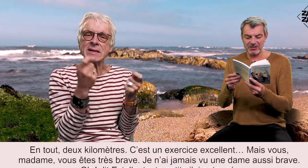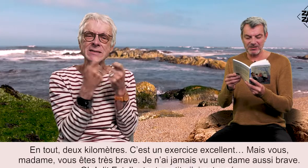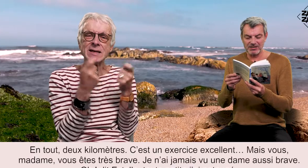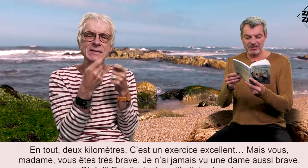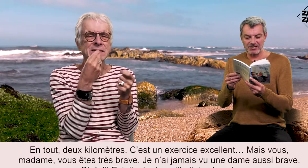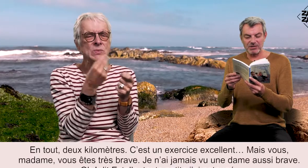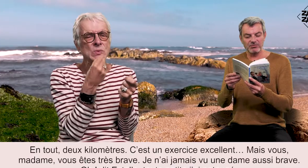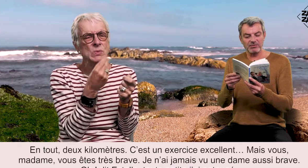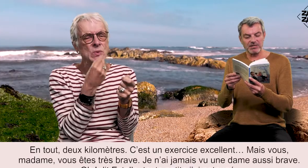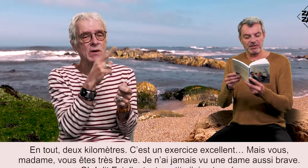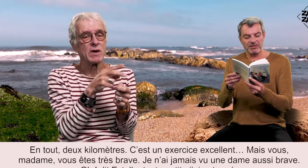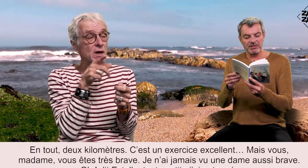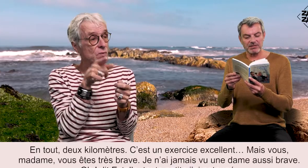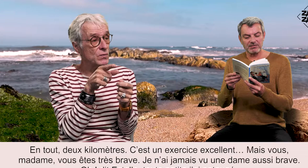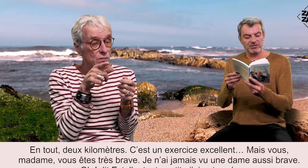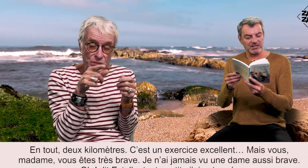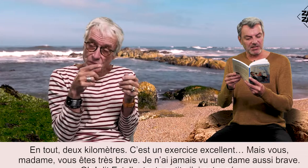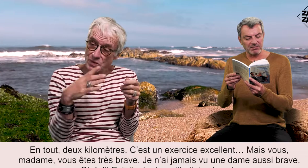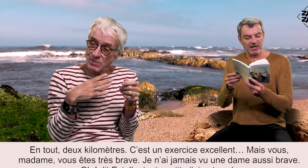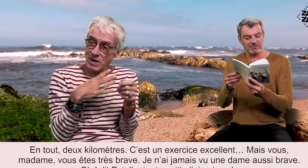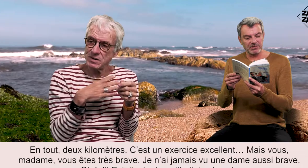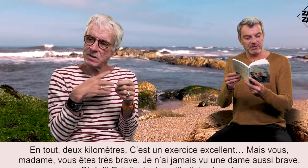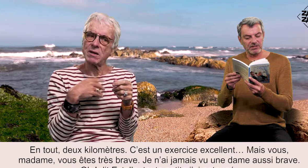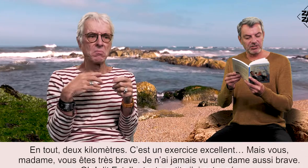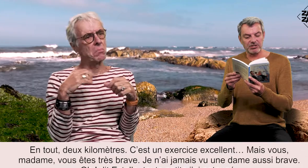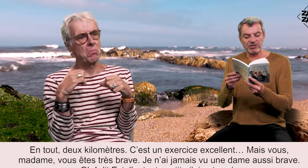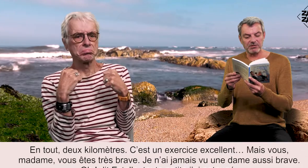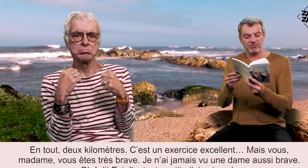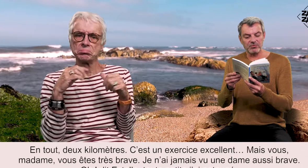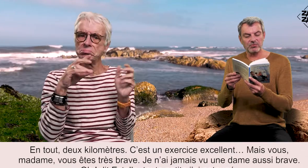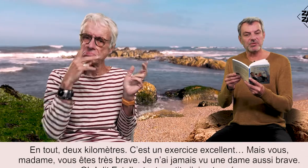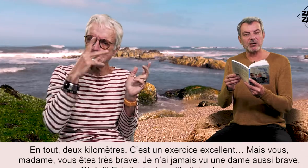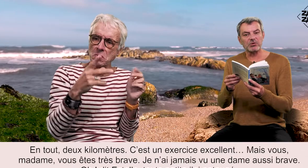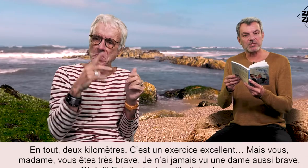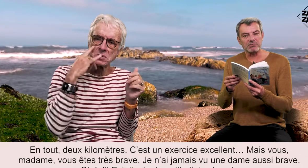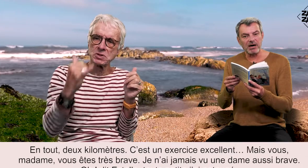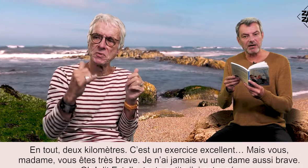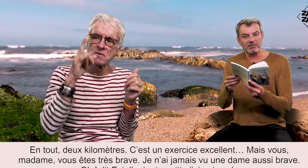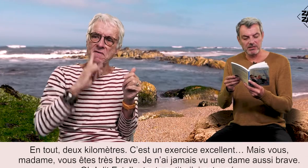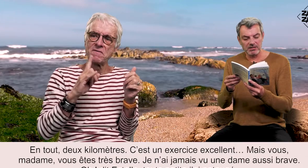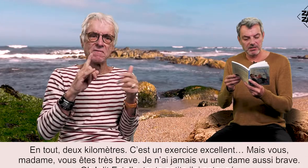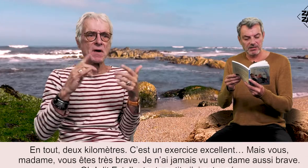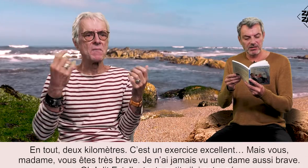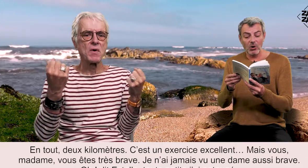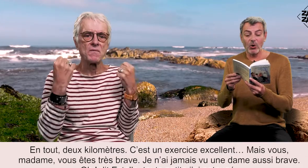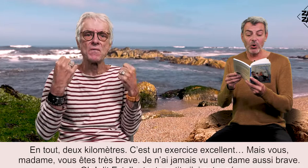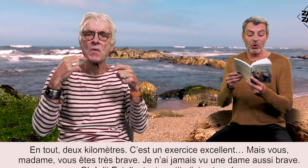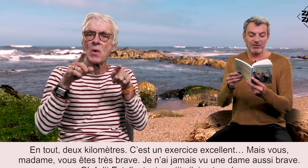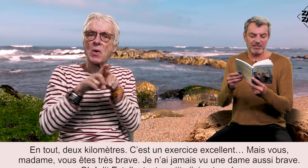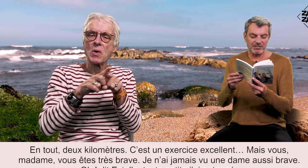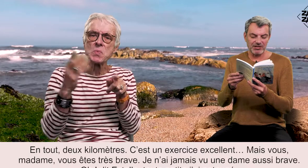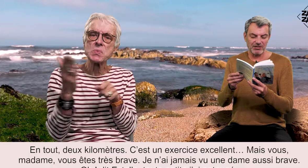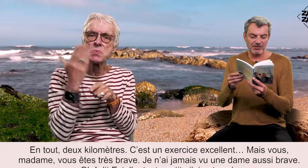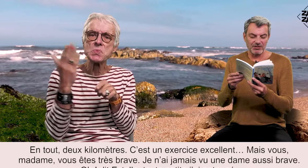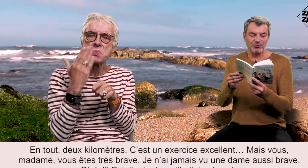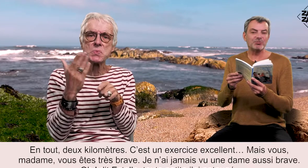excellent. Mais vous, Madame, vous êtes très brave. Je n'ai jamais vu une dame aussi brave. « Oh